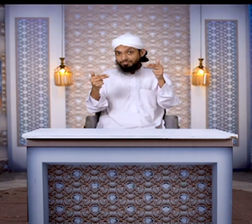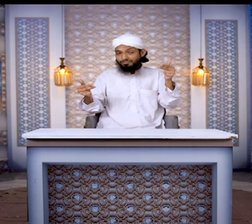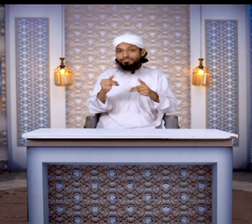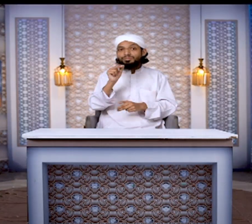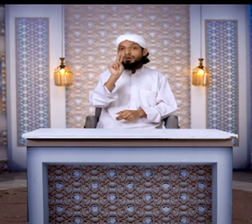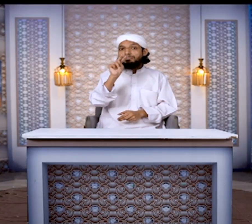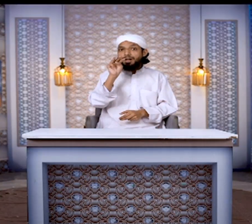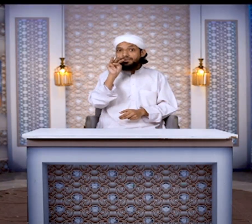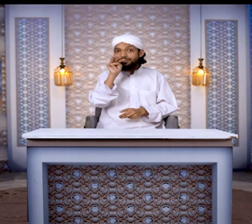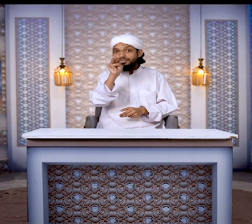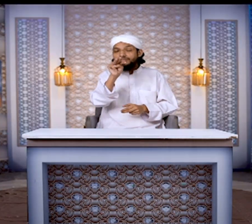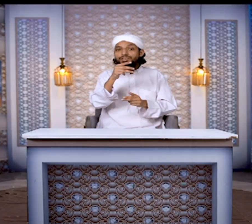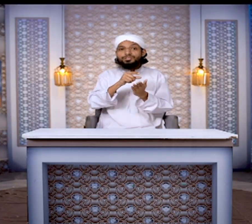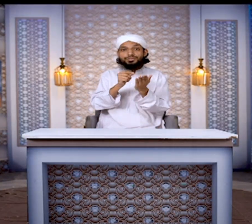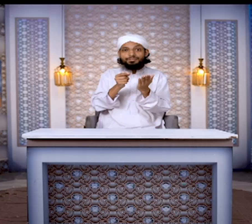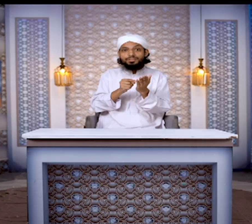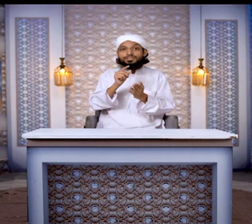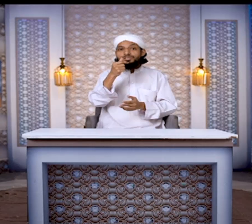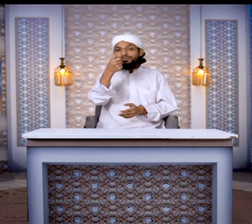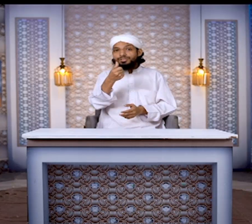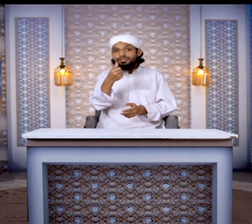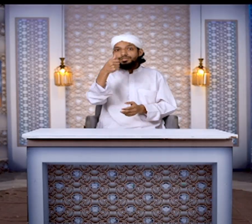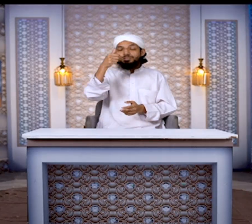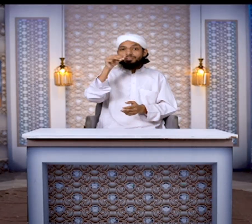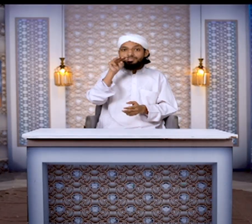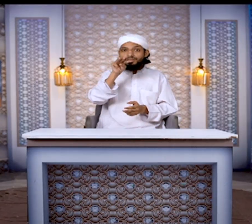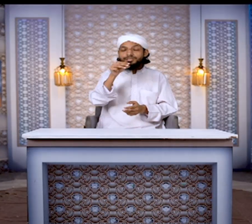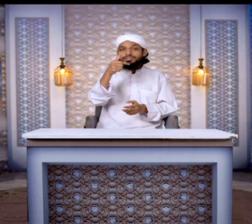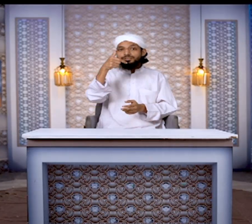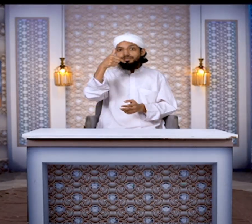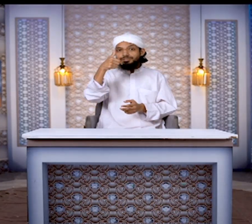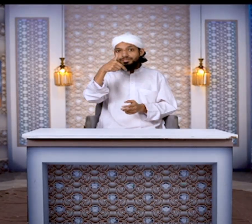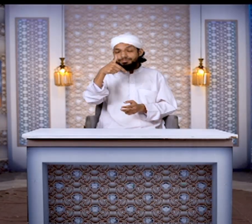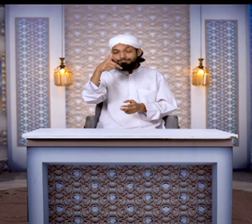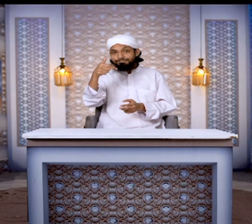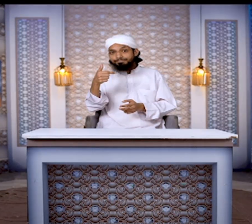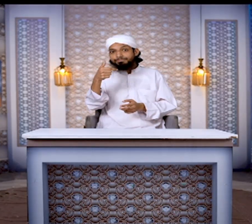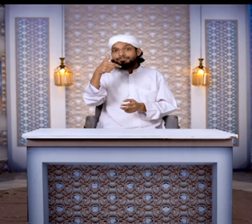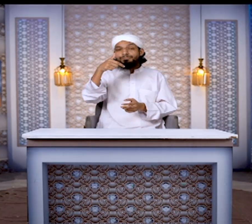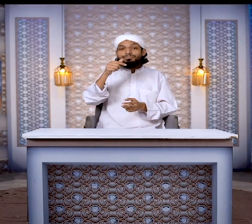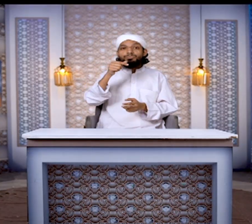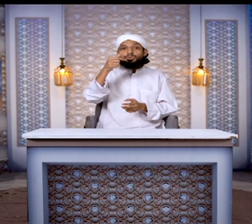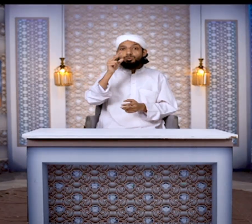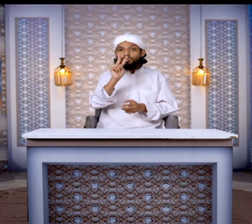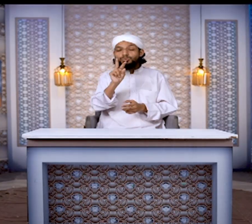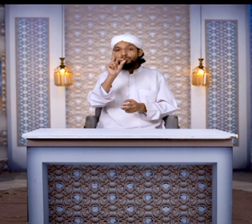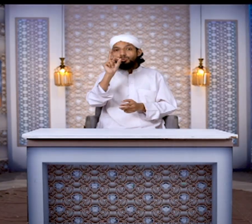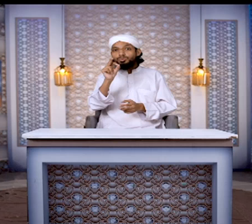تقریباً 22,000 صفحات، 6,847 سوالات کے جوابات اور 206 رسائل پر مشتمل